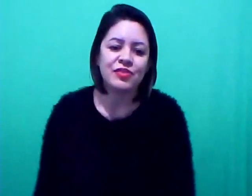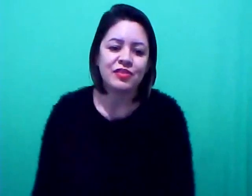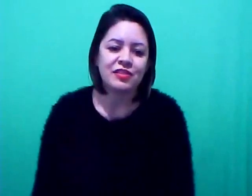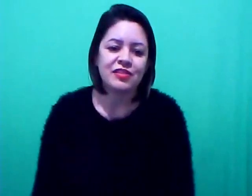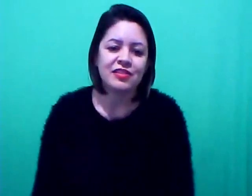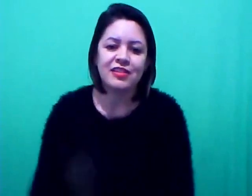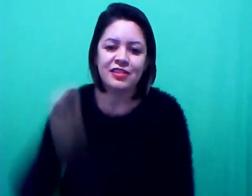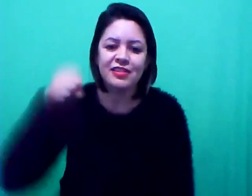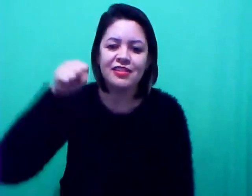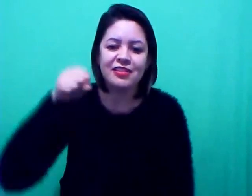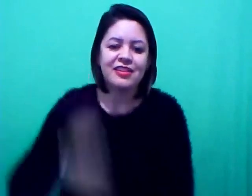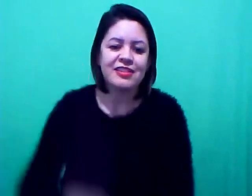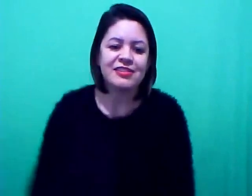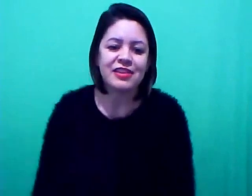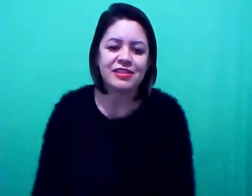É isso mesmo.